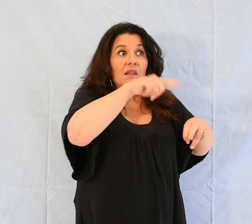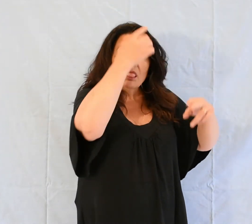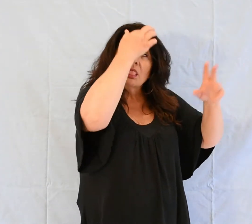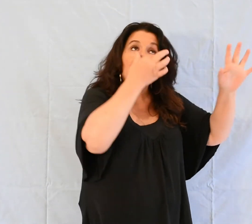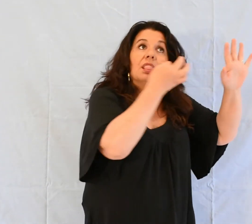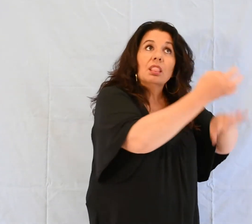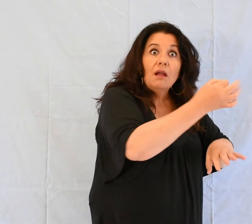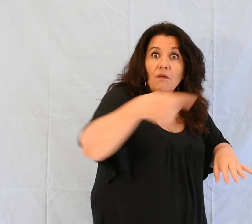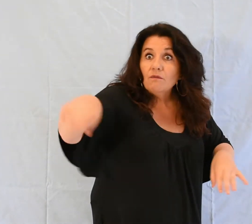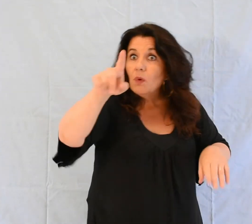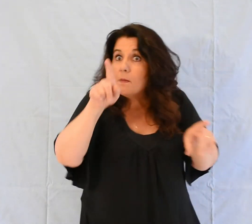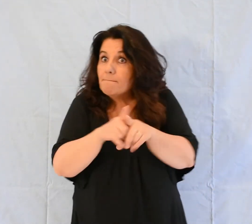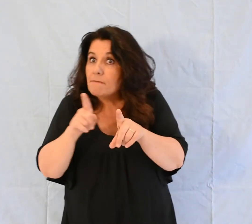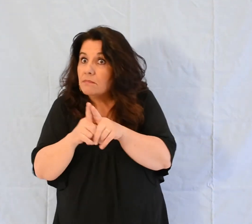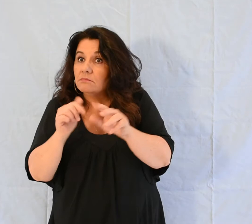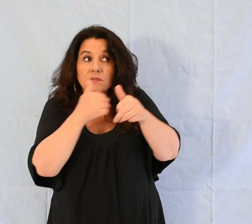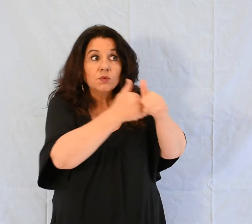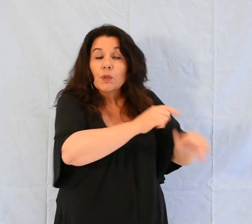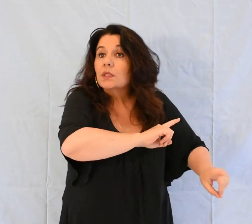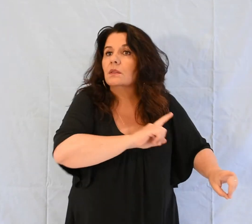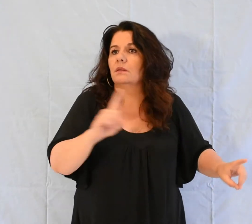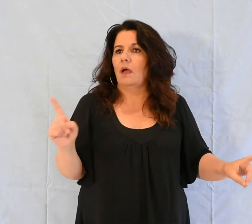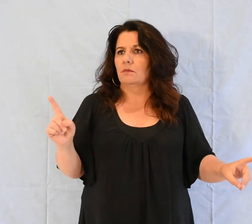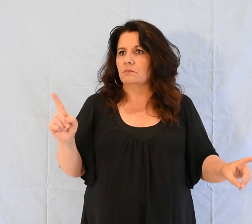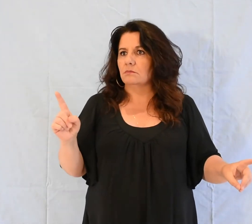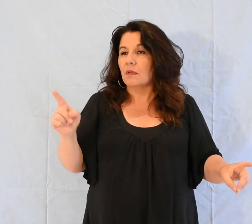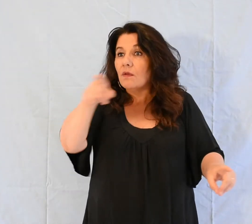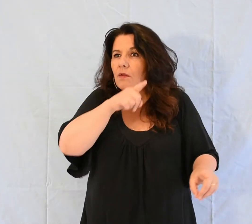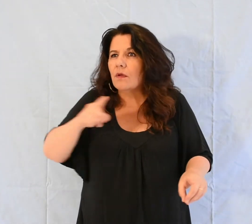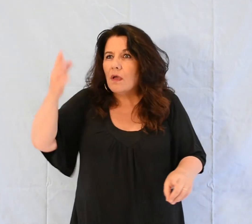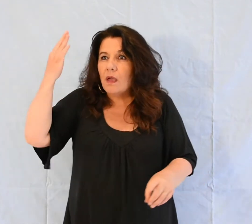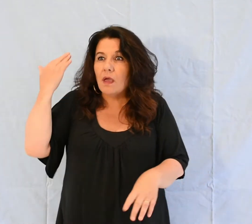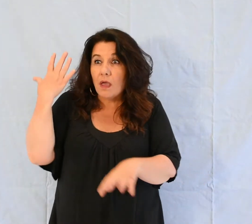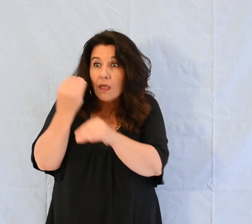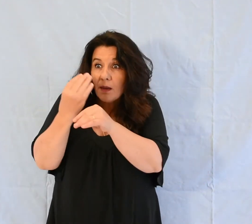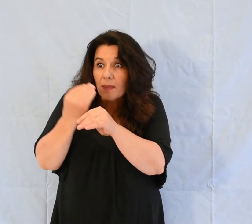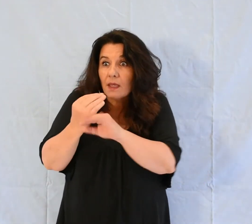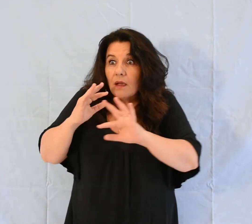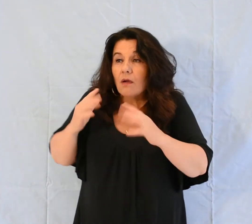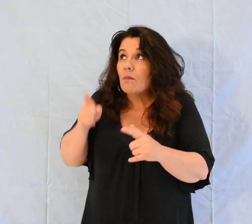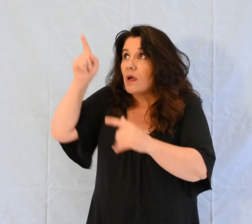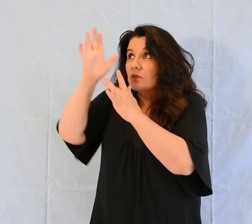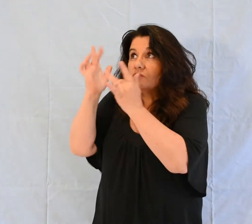Mais vous, ce n'est pas ainsi que vous avez appris à connaître le Christ.